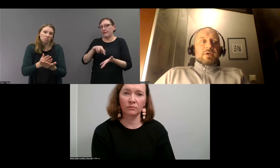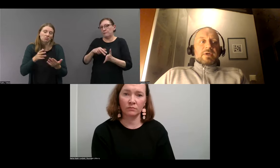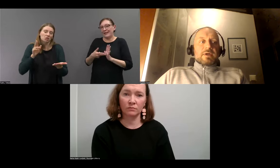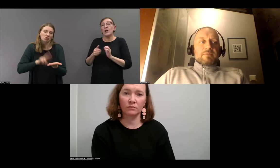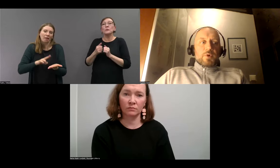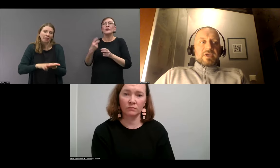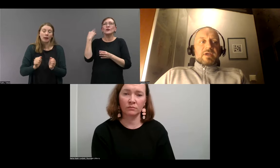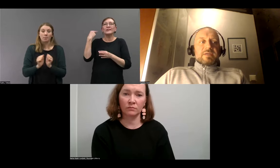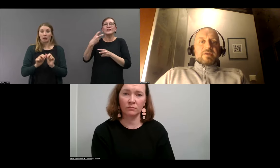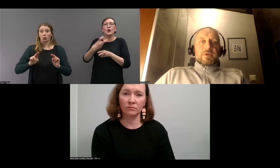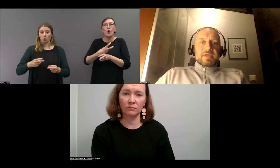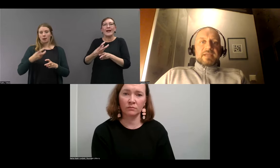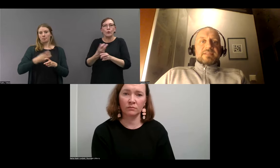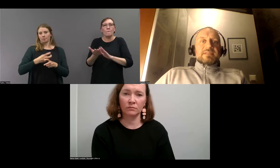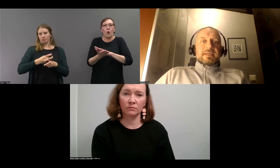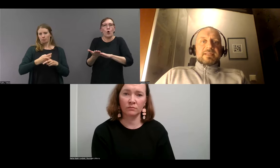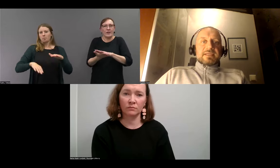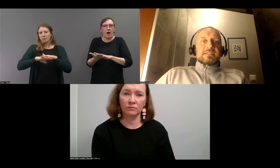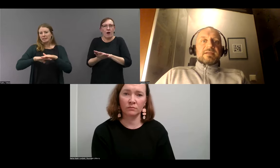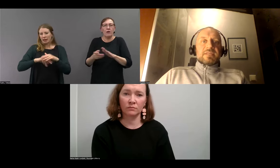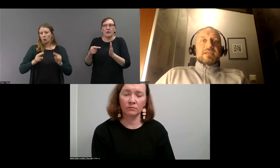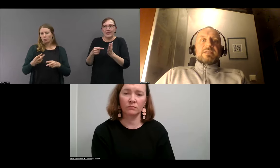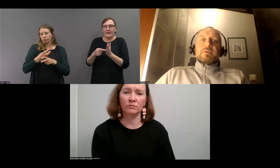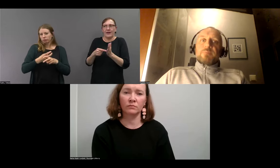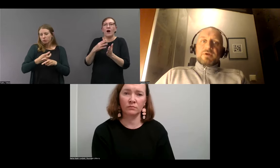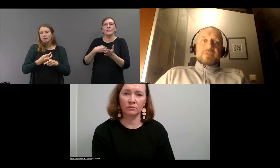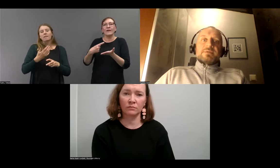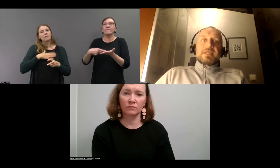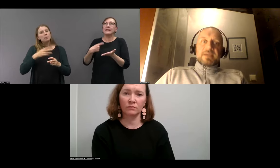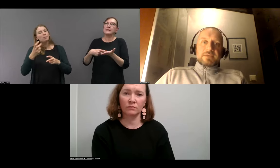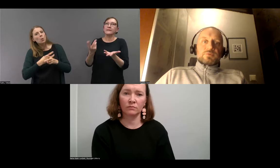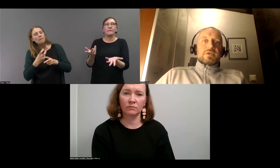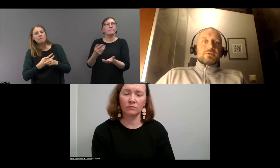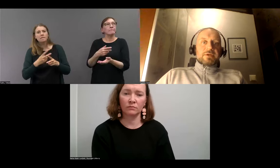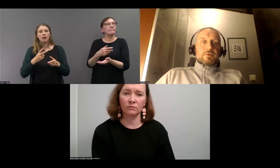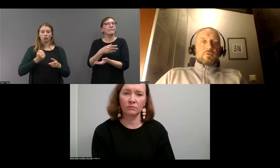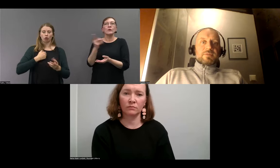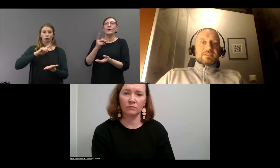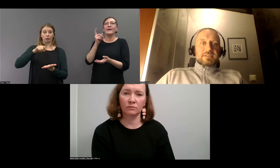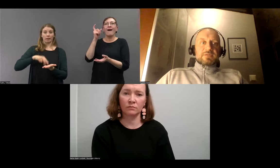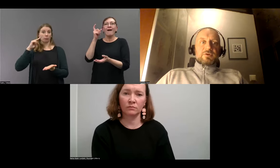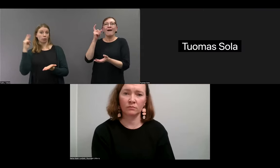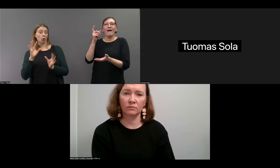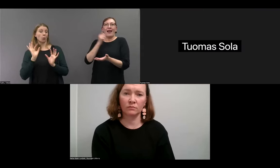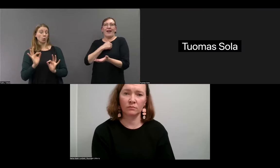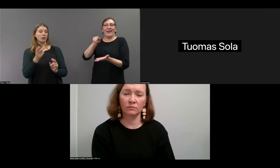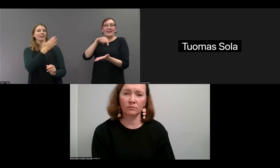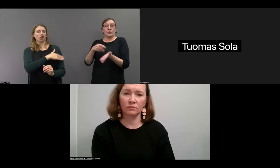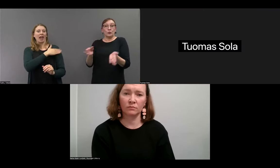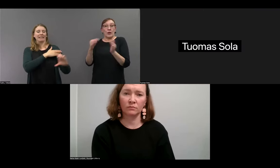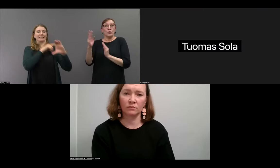kokeilun pohjana nimenomaan oli ehkä sitä, että testataan, miten tämmöinen palvelullisen hätäkeskuslaitoksen näkökulmasta sitten toimii.